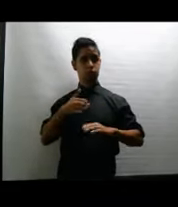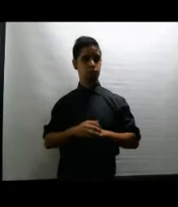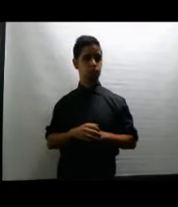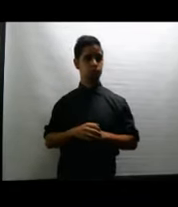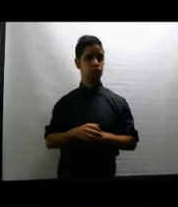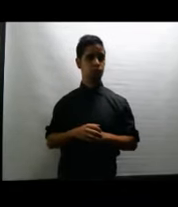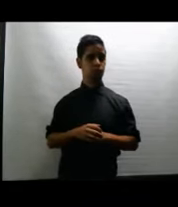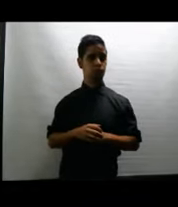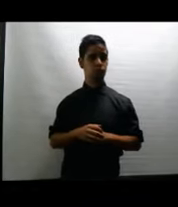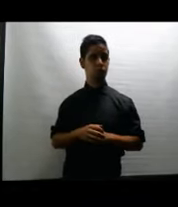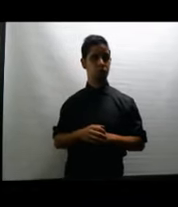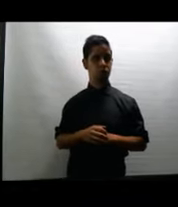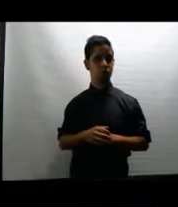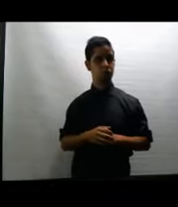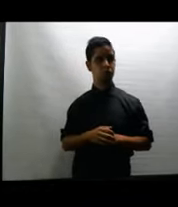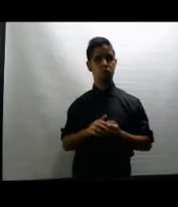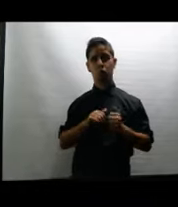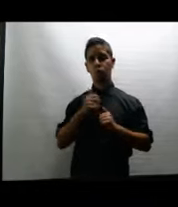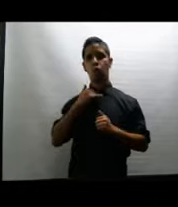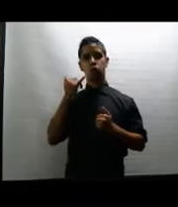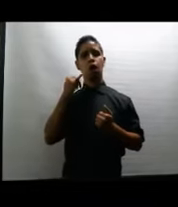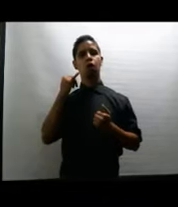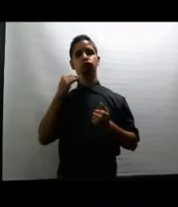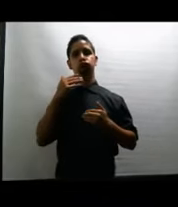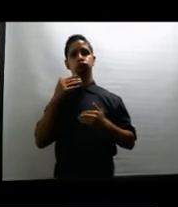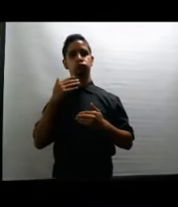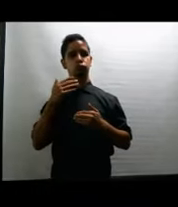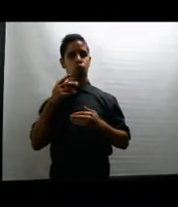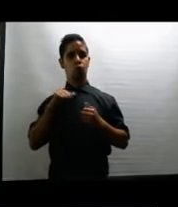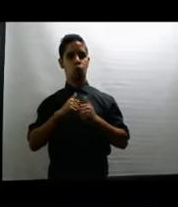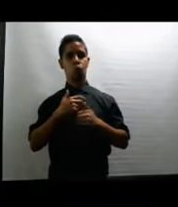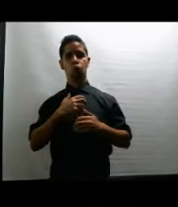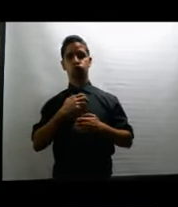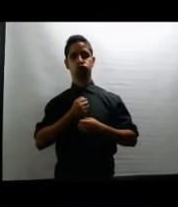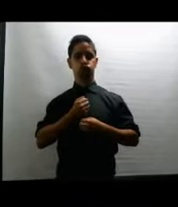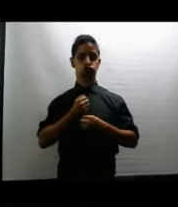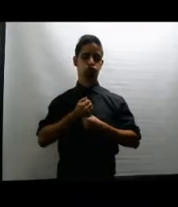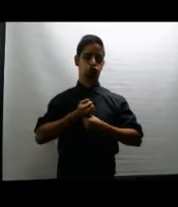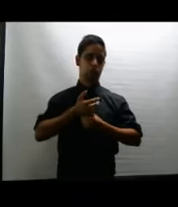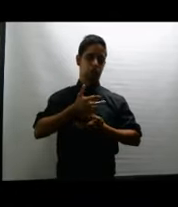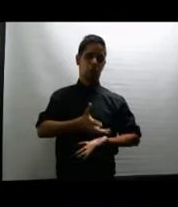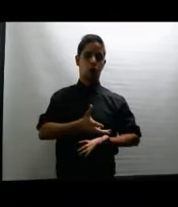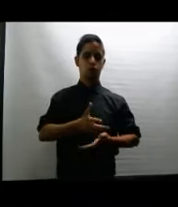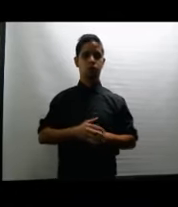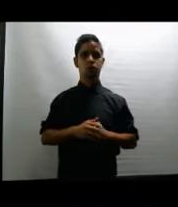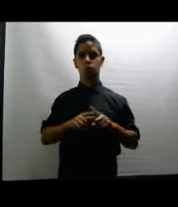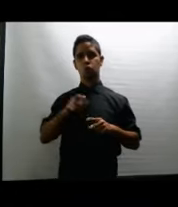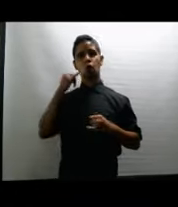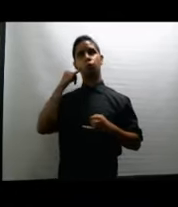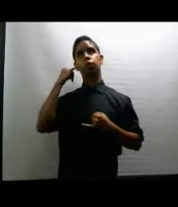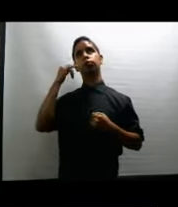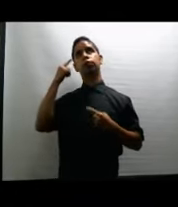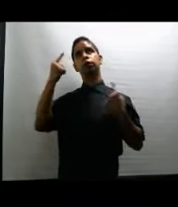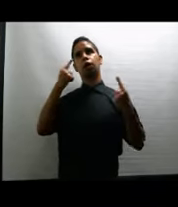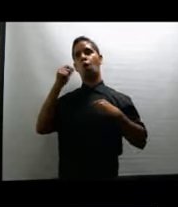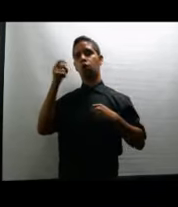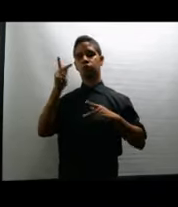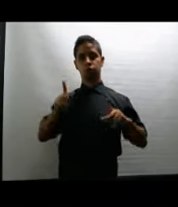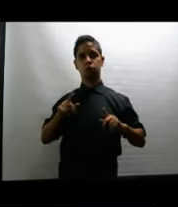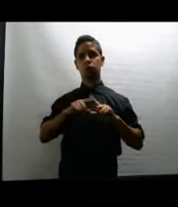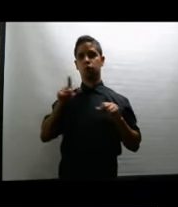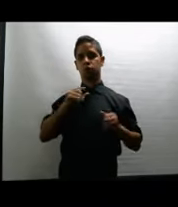Sí. Una manera creativa de sacar. Un desahogo. Sí. Pues eso, pero que tampoco pensaba que se lo podías dar a otra persona para que lo cantara.